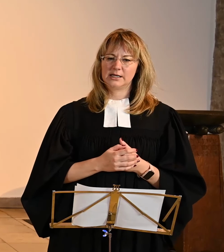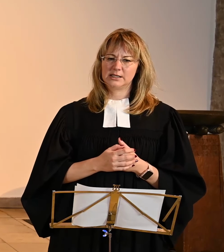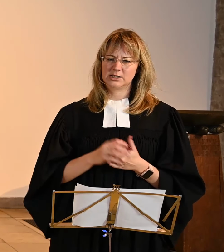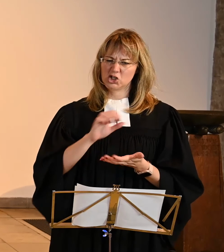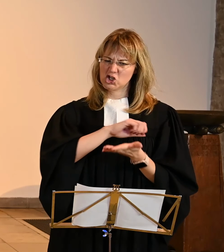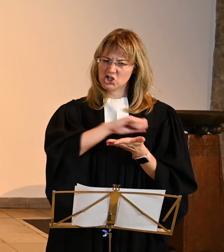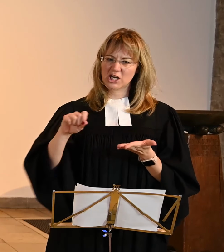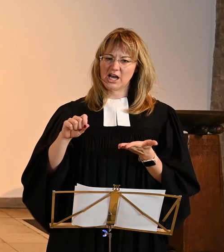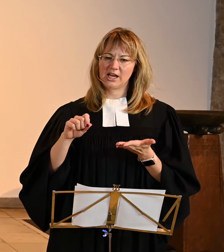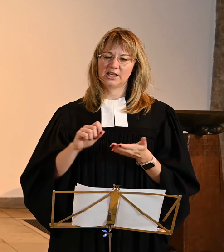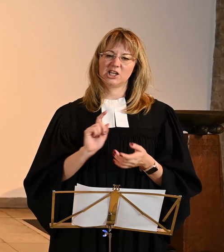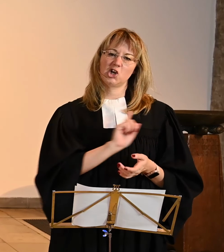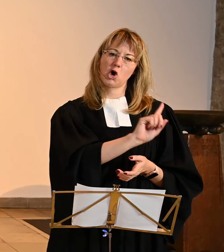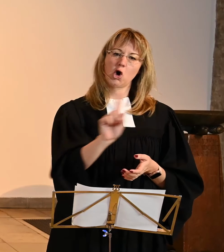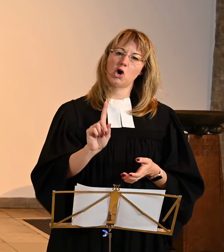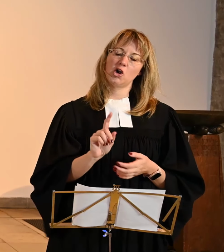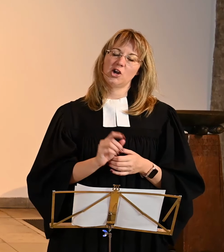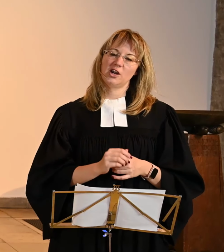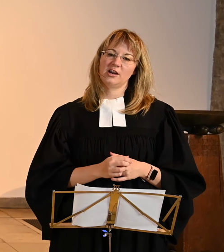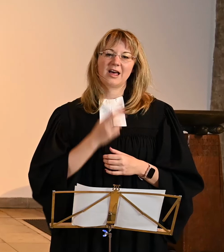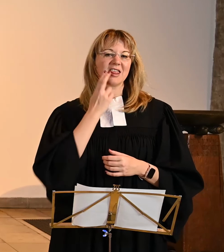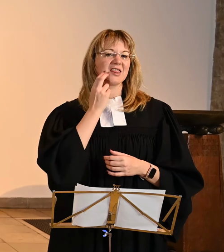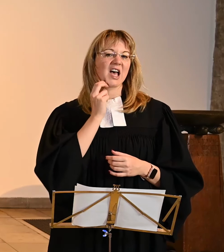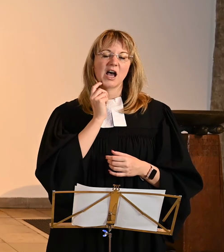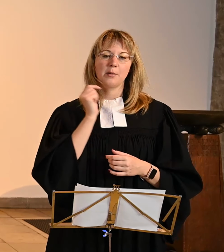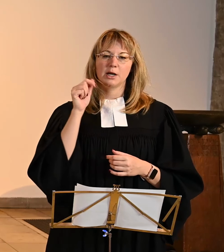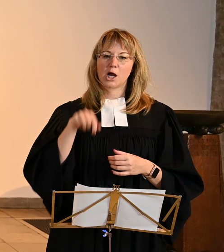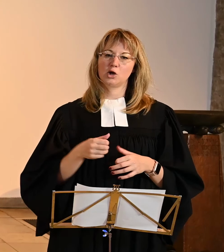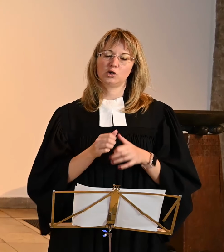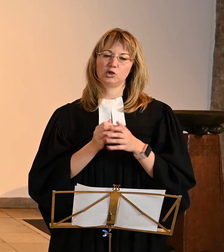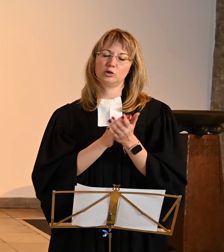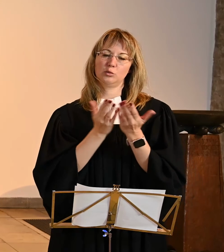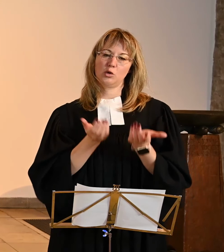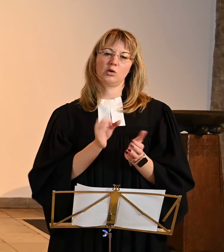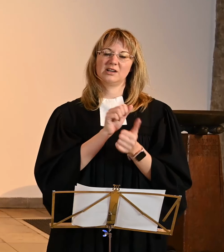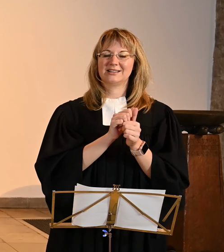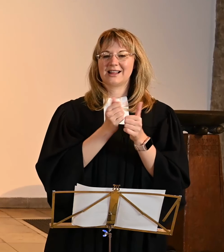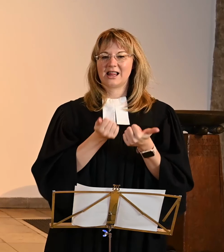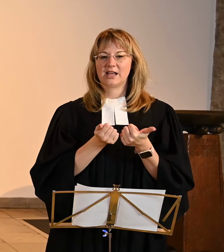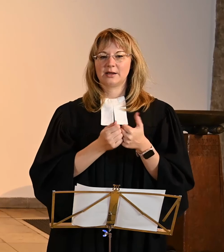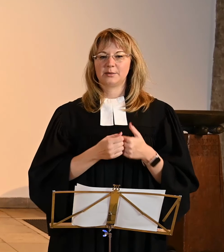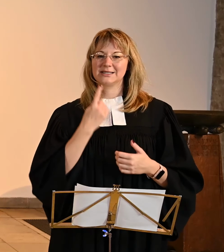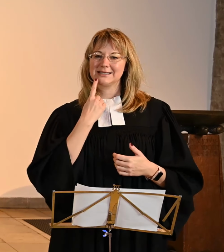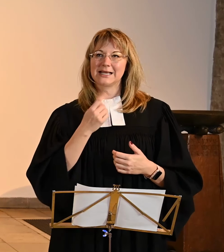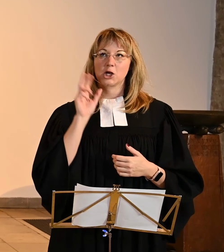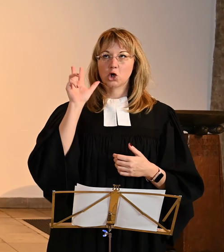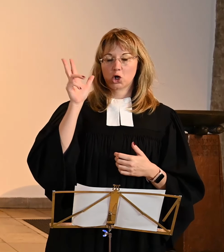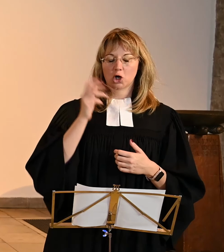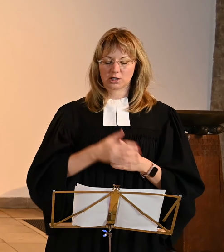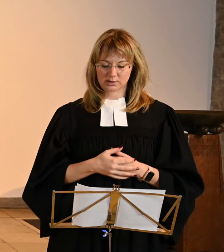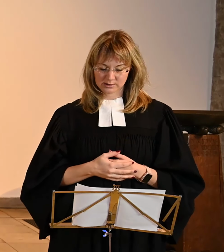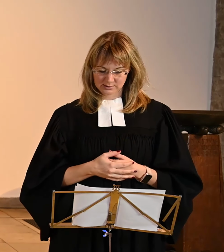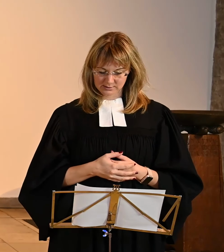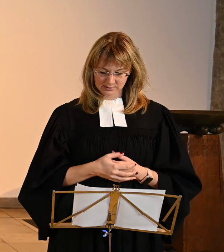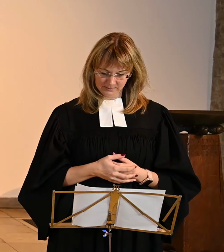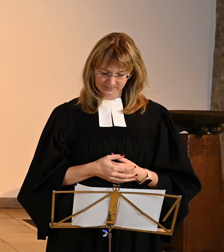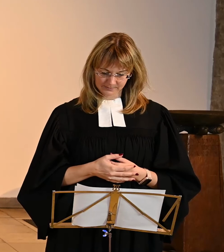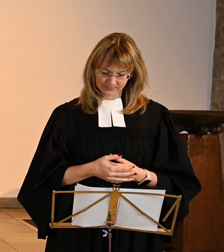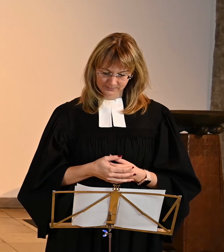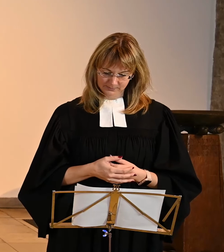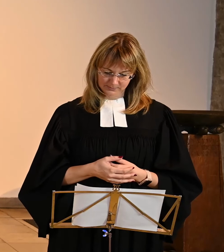Sardes, ihren Namen aus dem Buch des Lebens streichen. Vielmehr werde ich mich zu ihnen